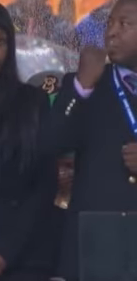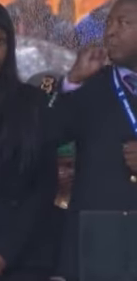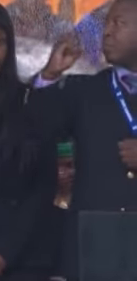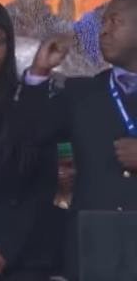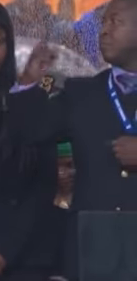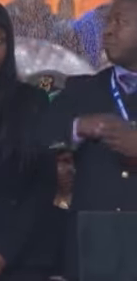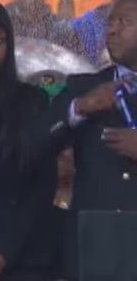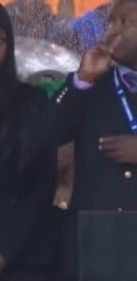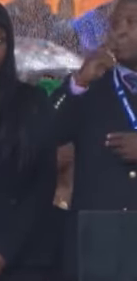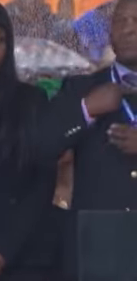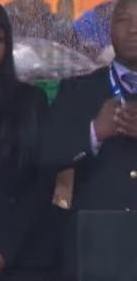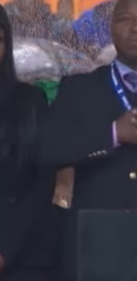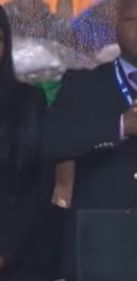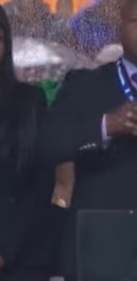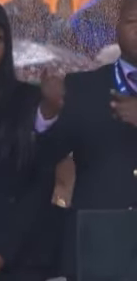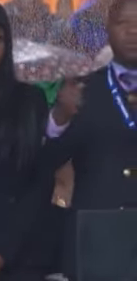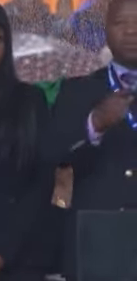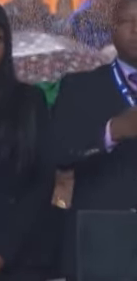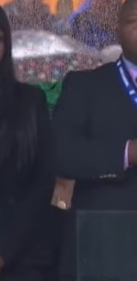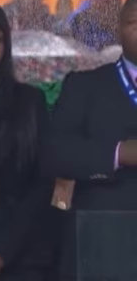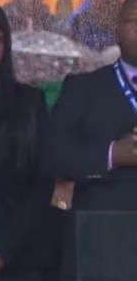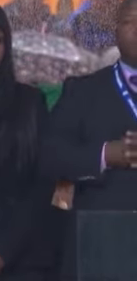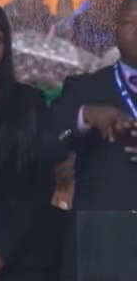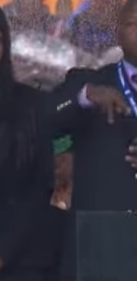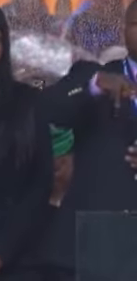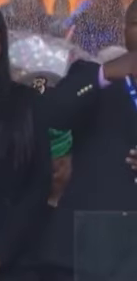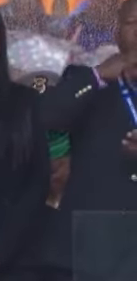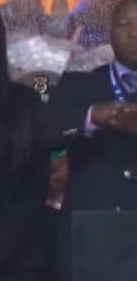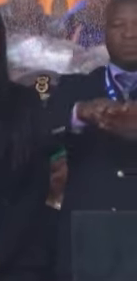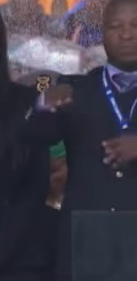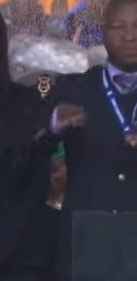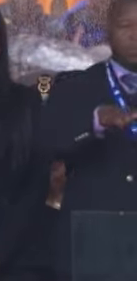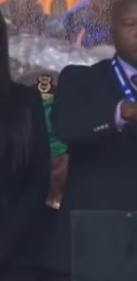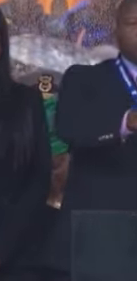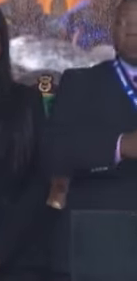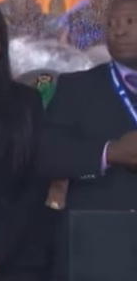amore e riconciliazione. Continuiamo a percorrere le sue orme.